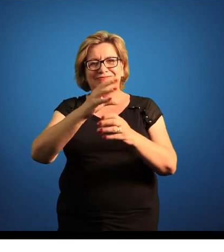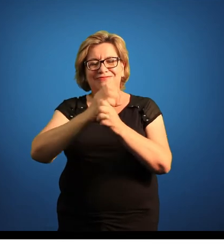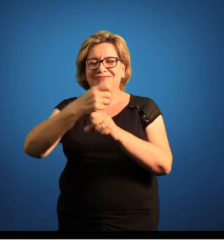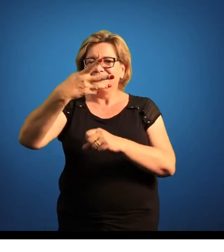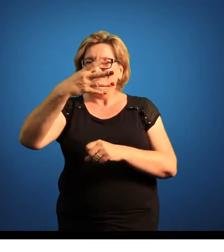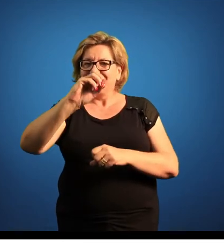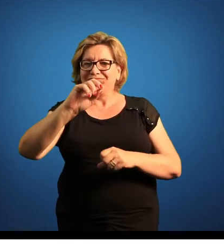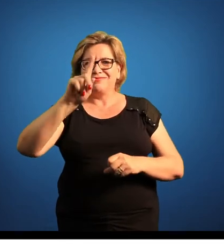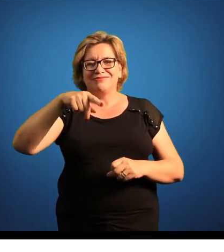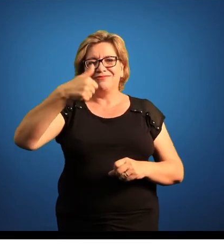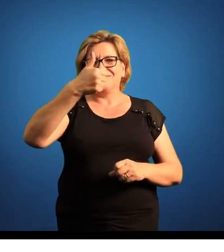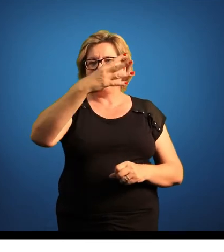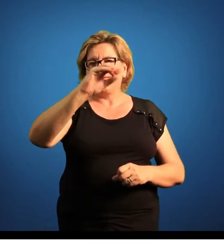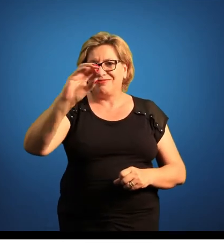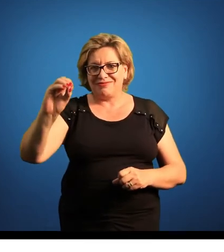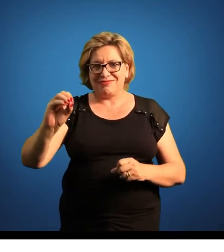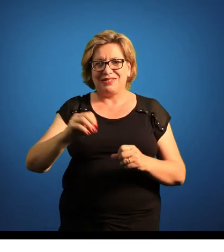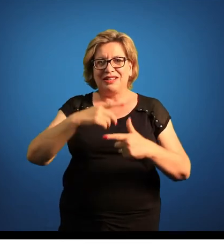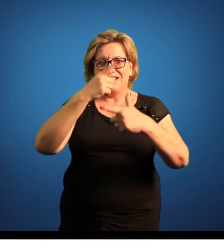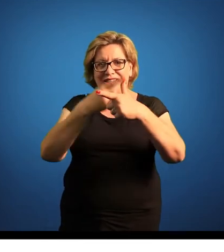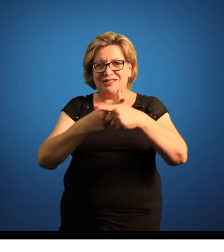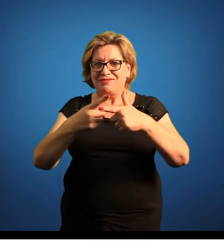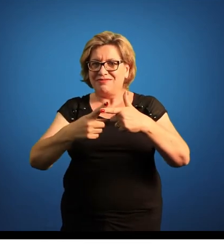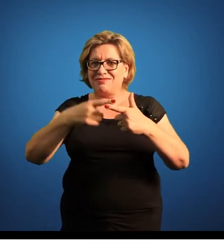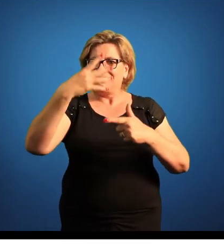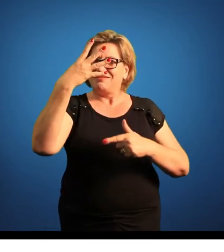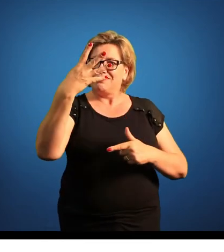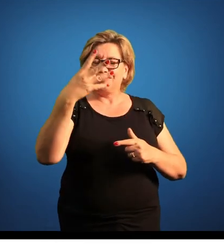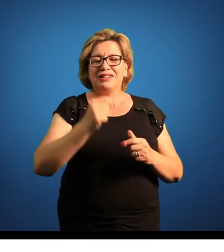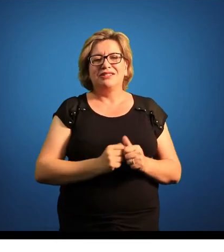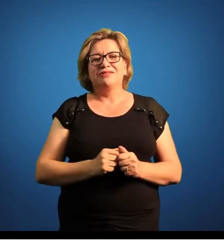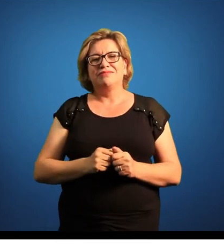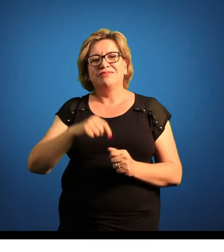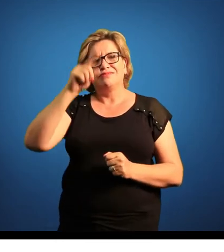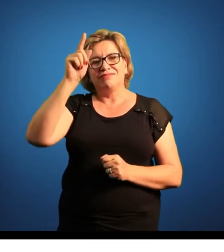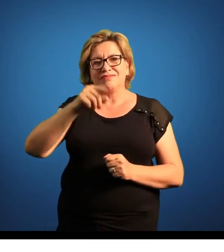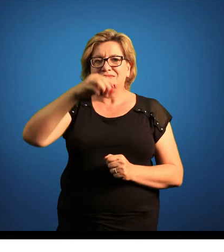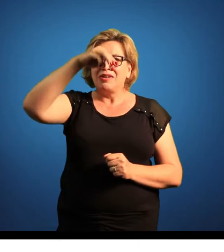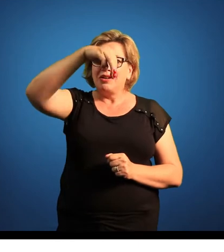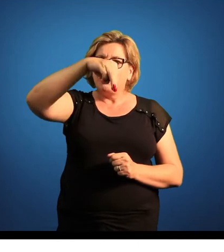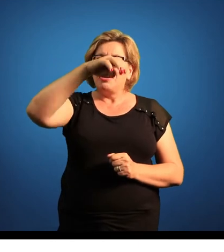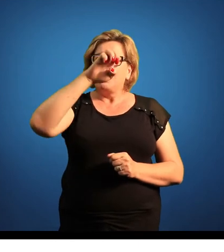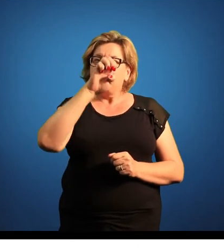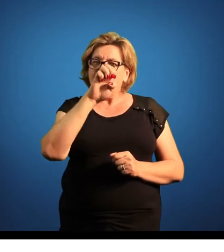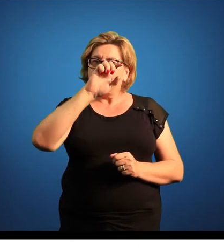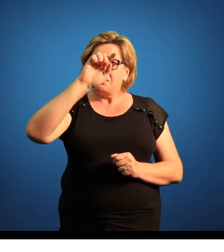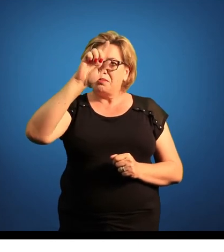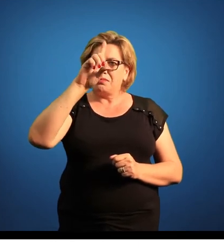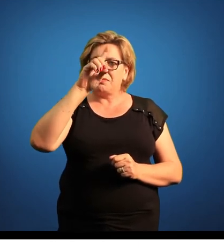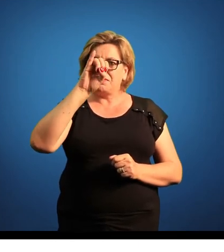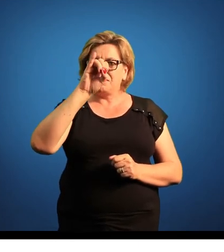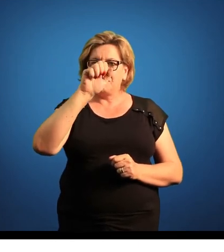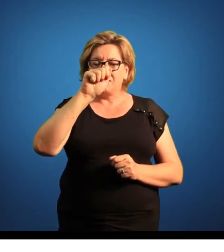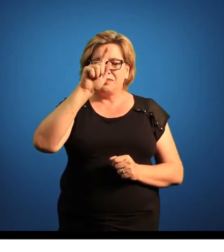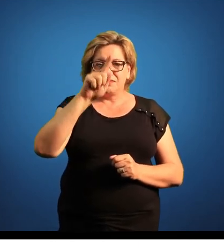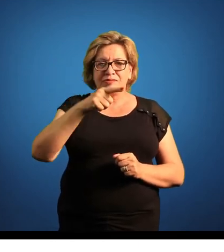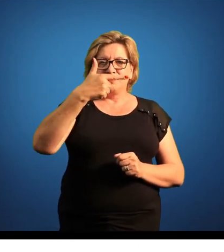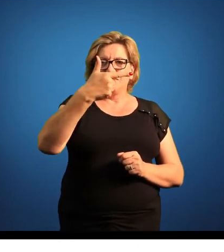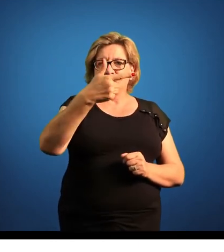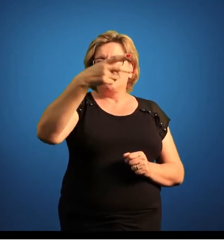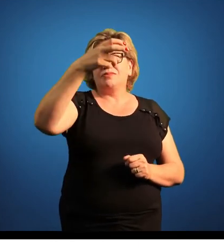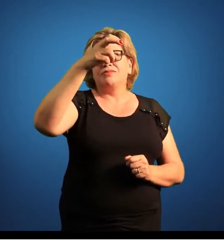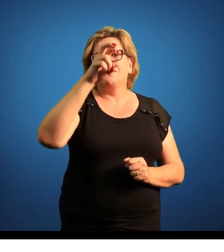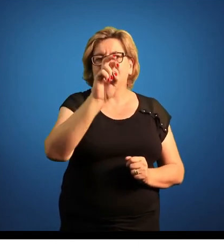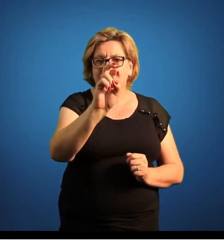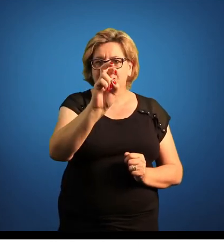100. 100 dividido por 4, eu vou ter exatamente 25. Essa